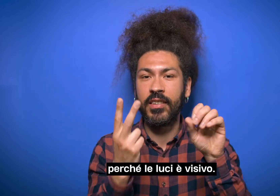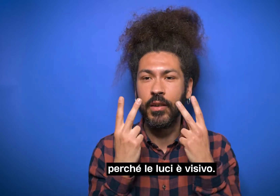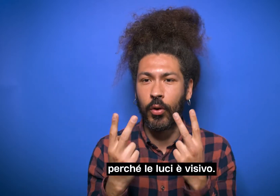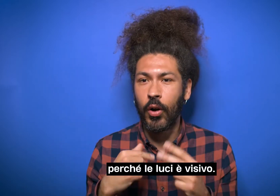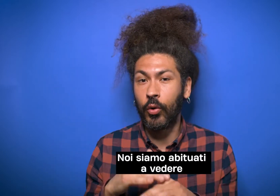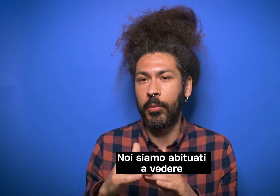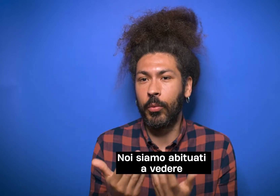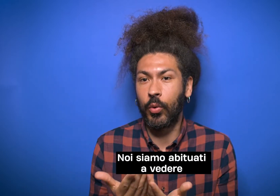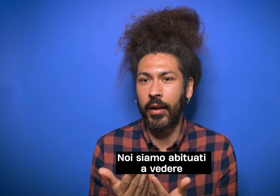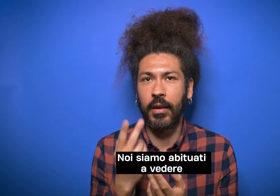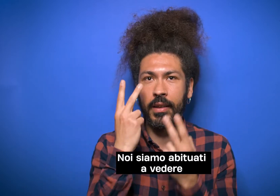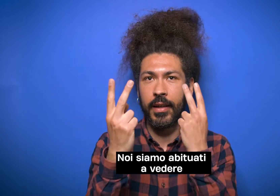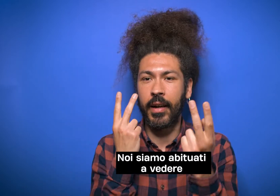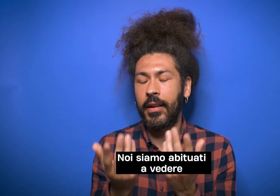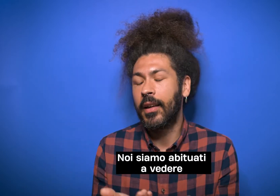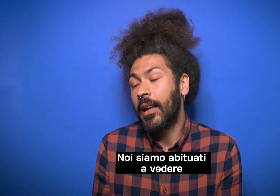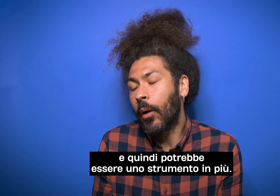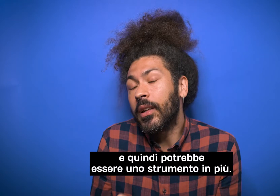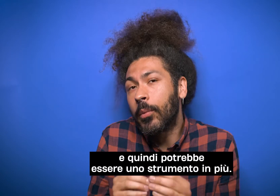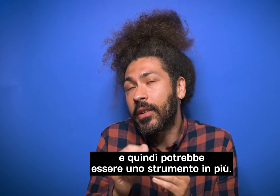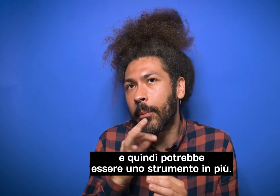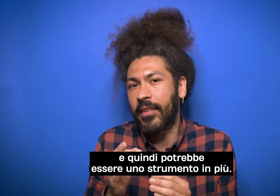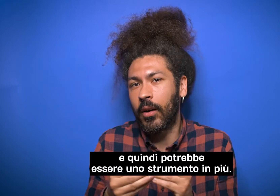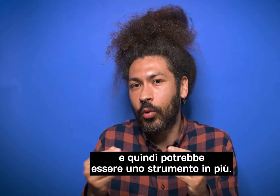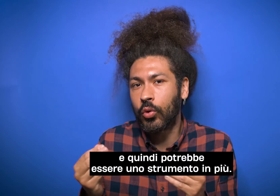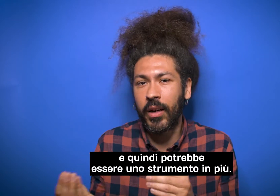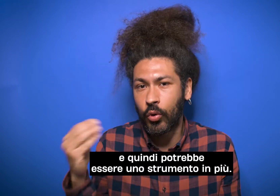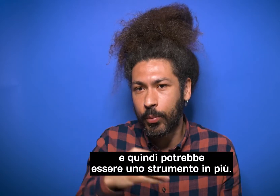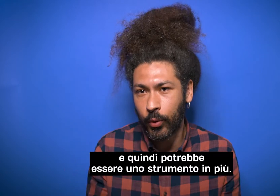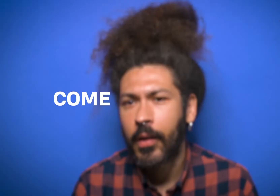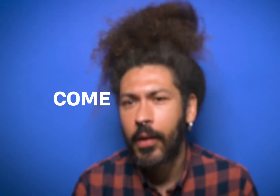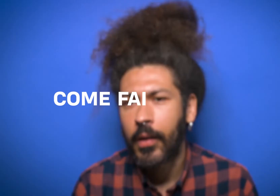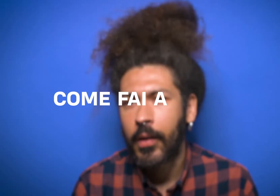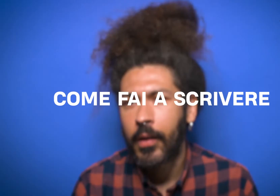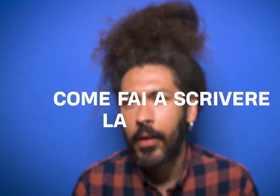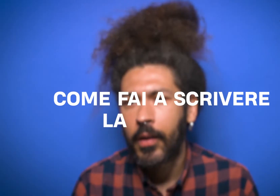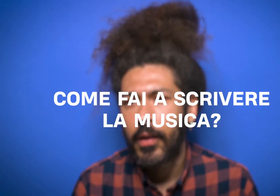visivo. Noi siamo abituati a vedere e quindi potrebbe essere uno strumento in più.